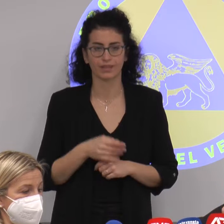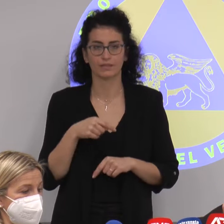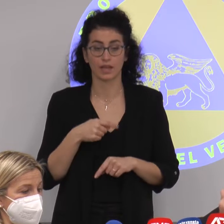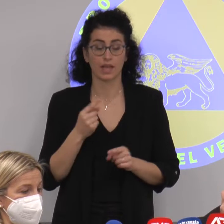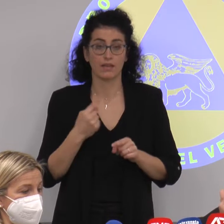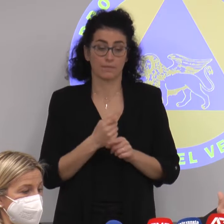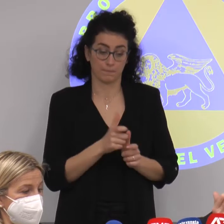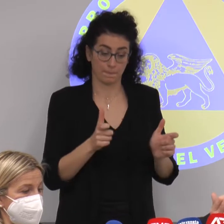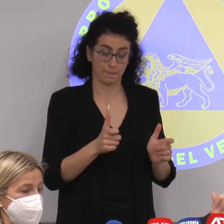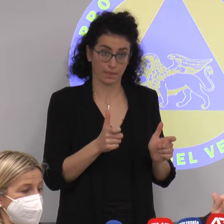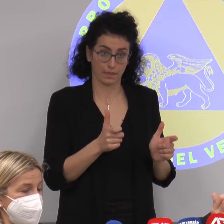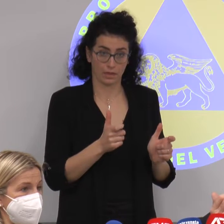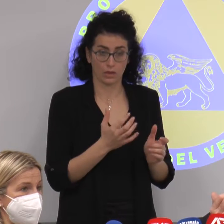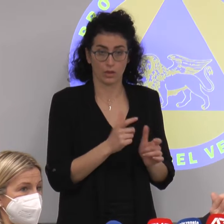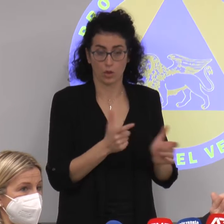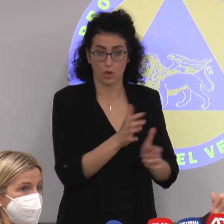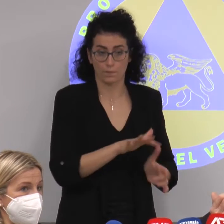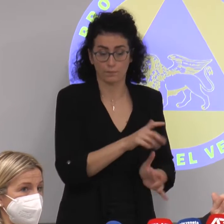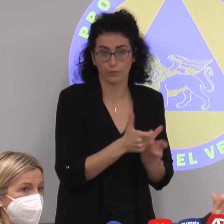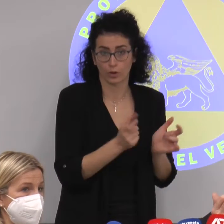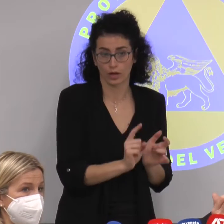l'area medica ea 15 e 6